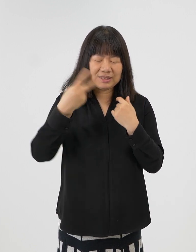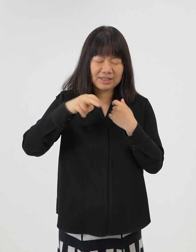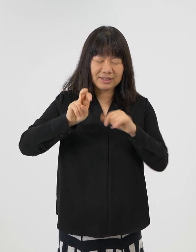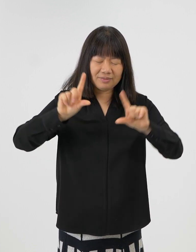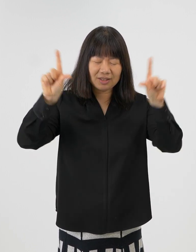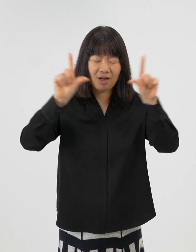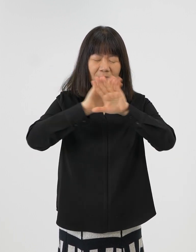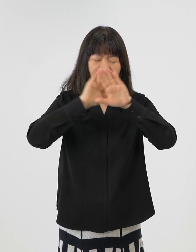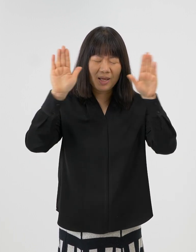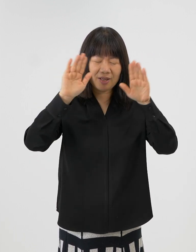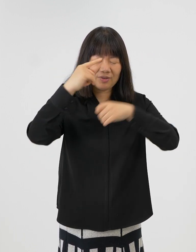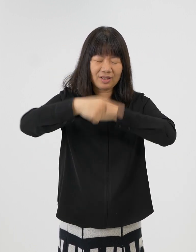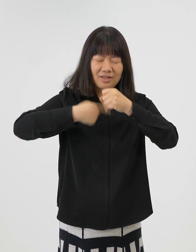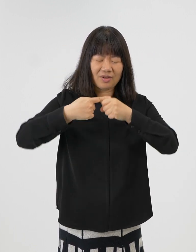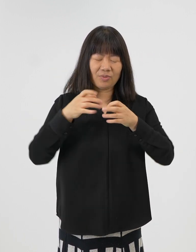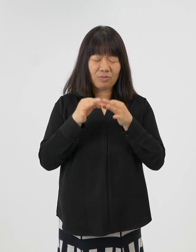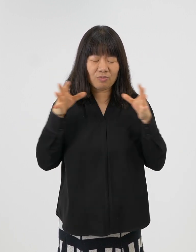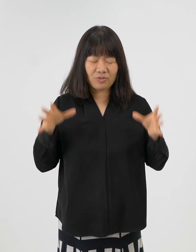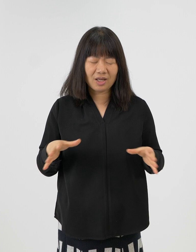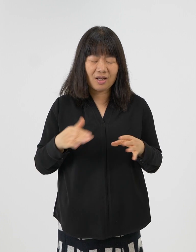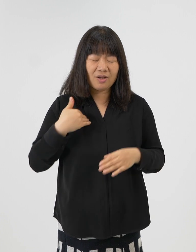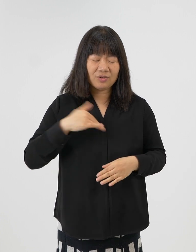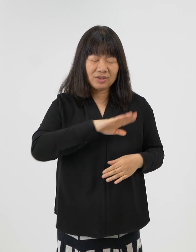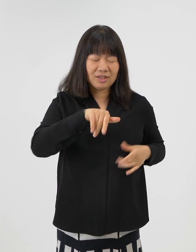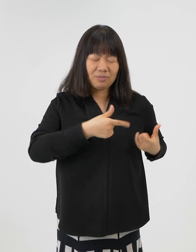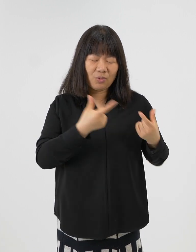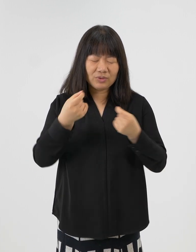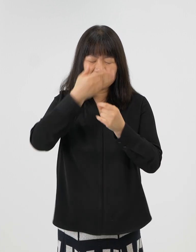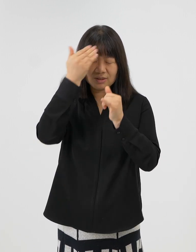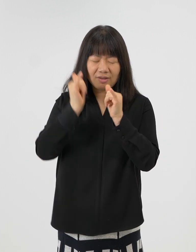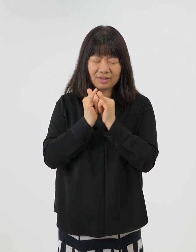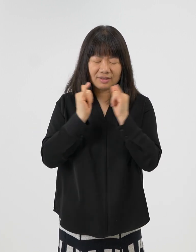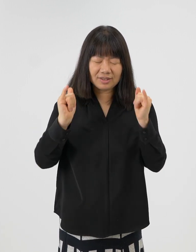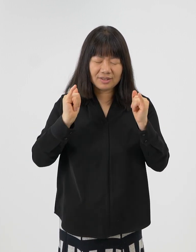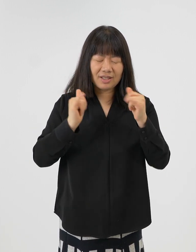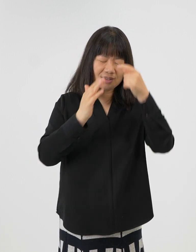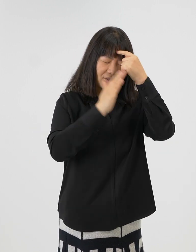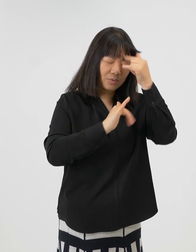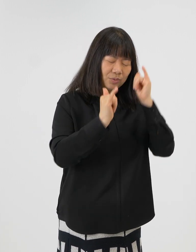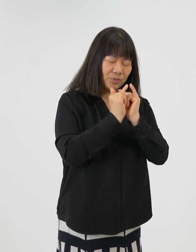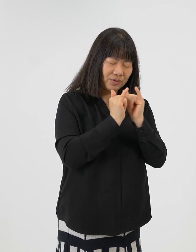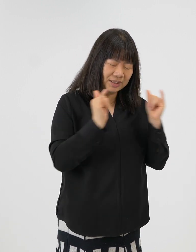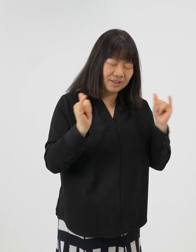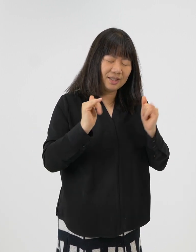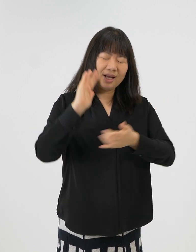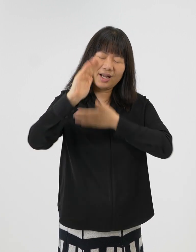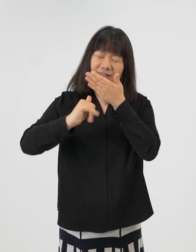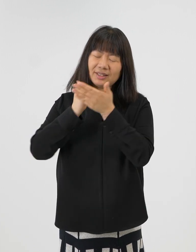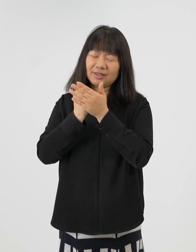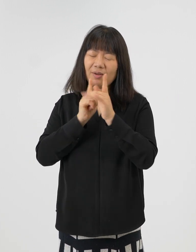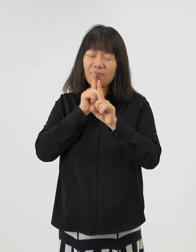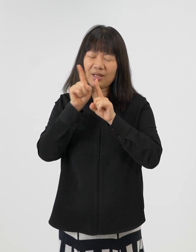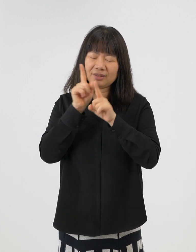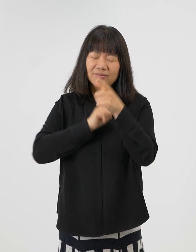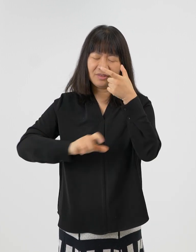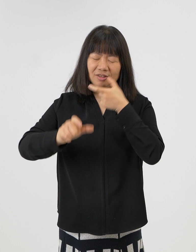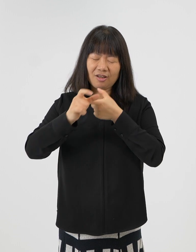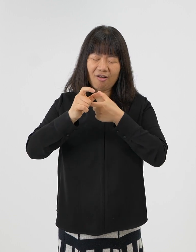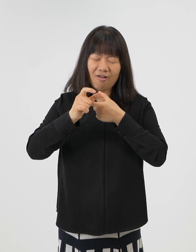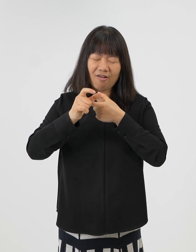2022년 밝아온 한 해는 우리 모든 청년들이, 성도들이 하나님의 말씀에